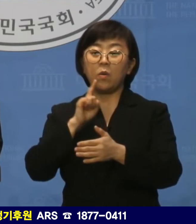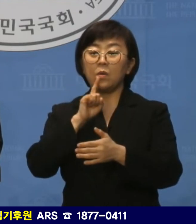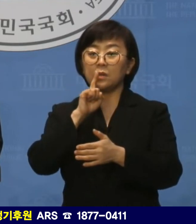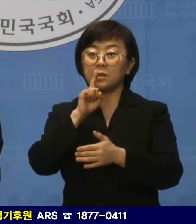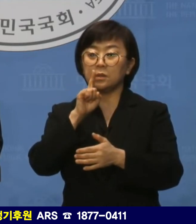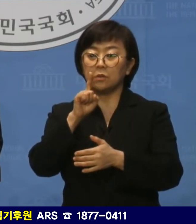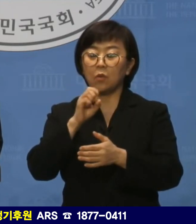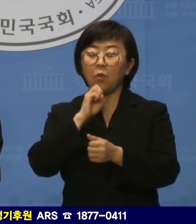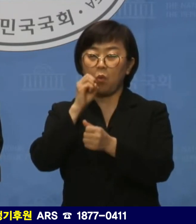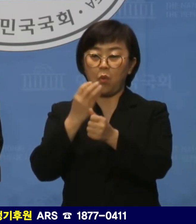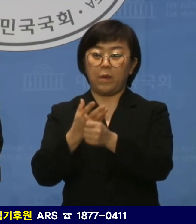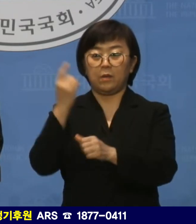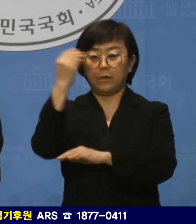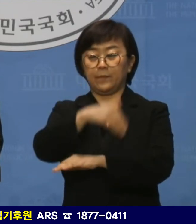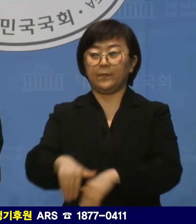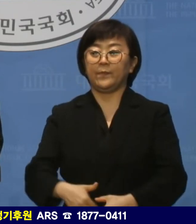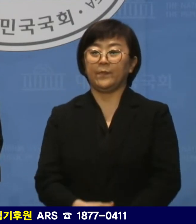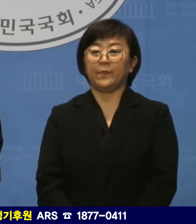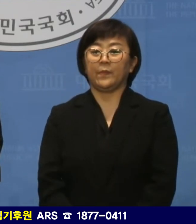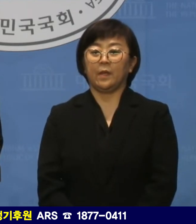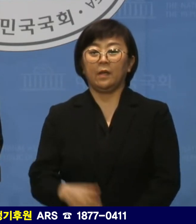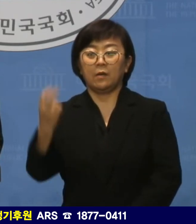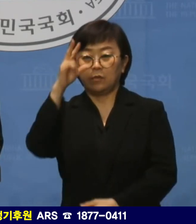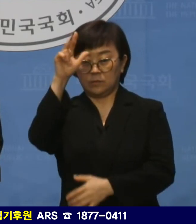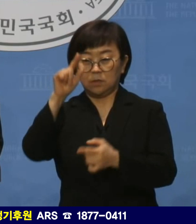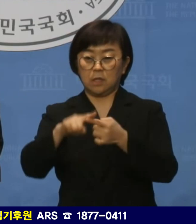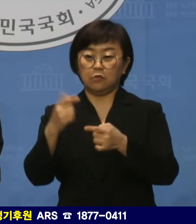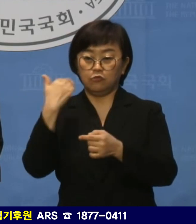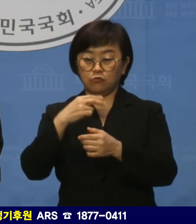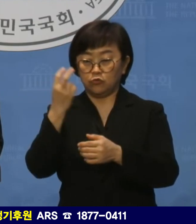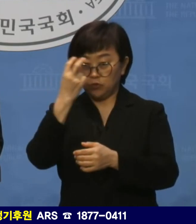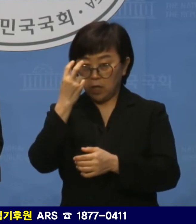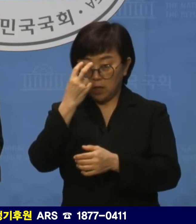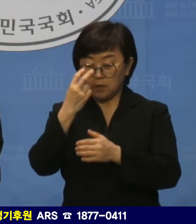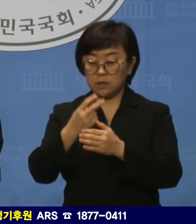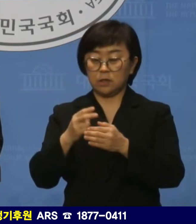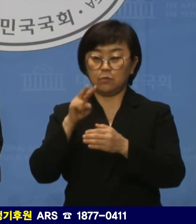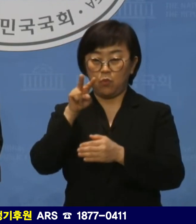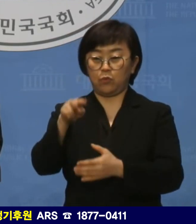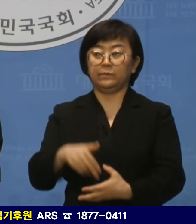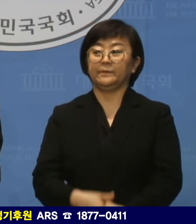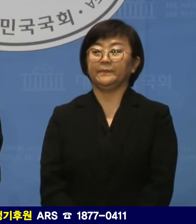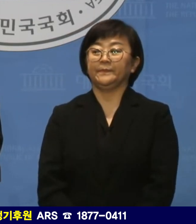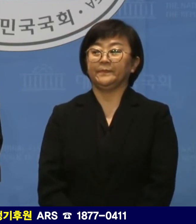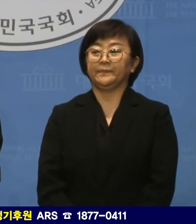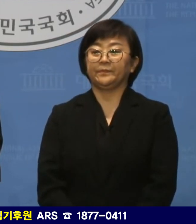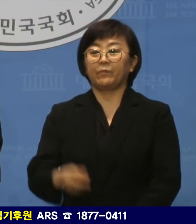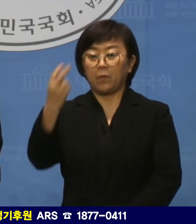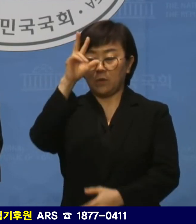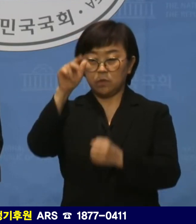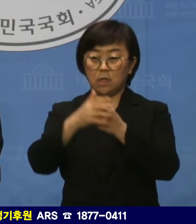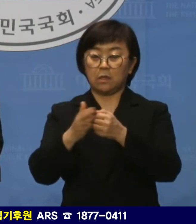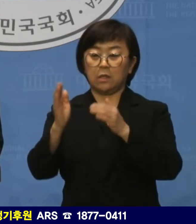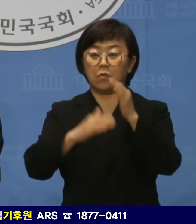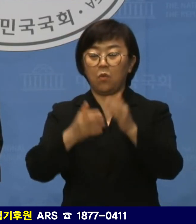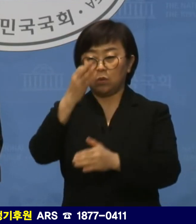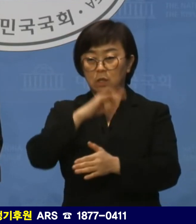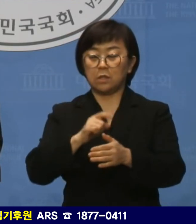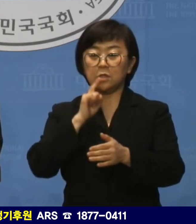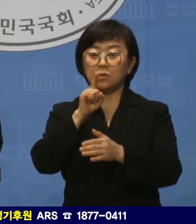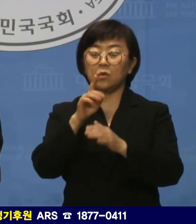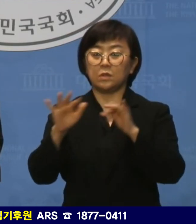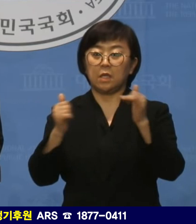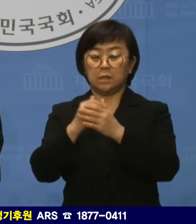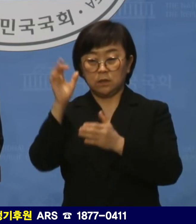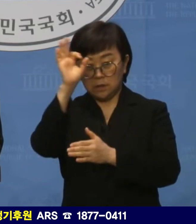고발할 예정입니다. 검찰이 누구를 수사하는지 지켜보겠습니다. 검찰이 공익신고자를